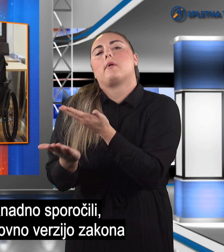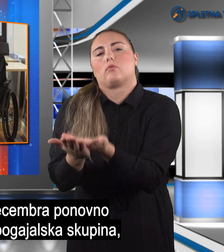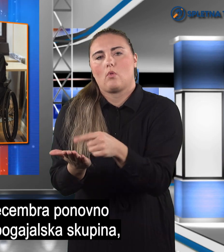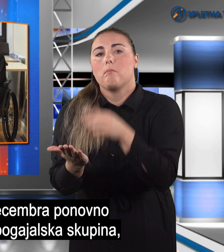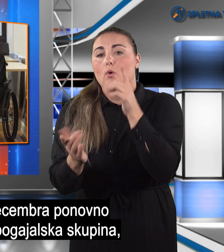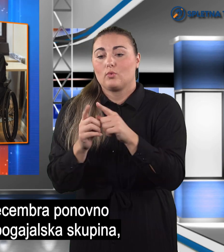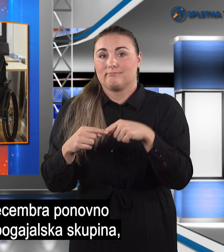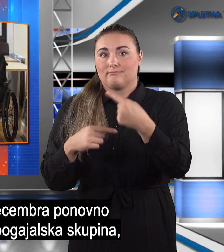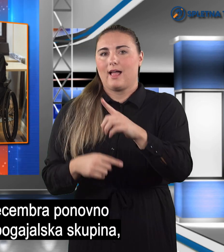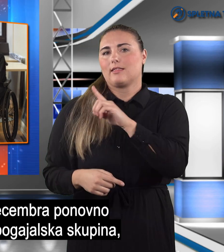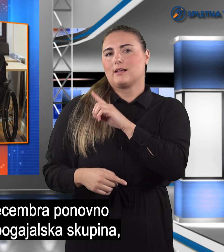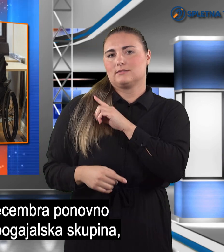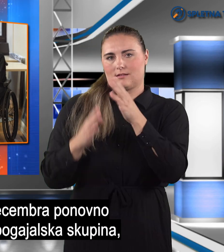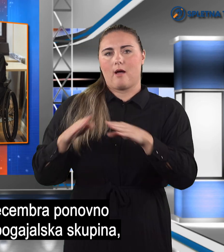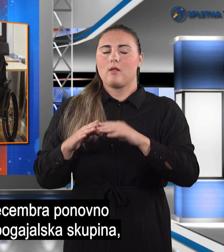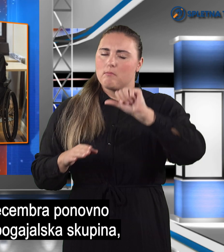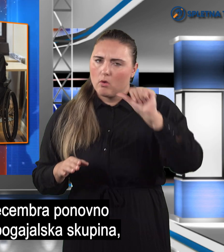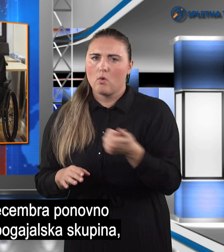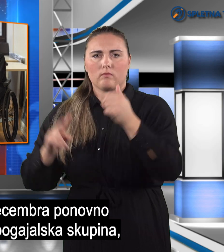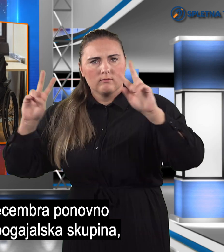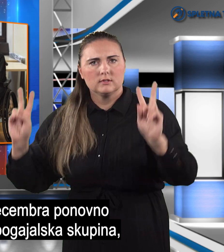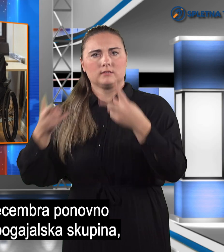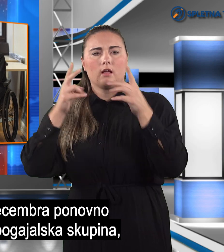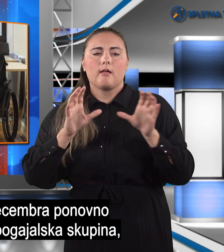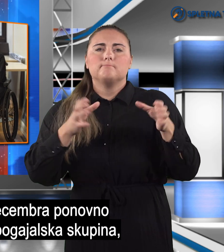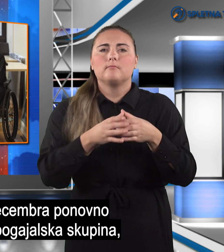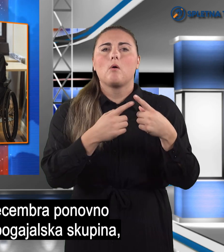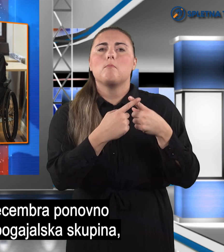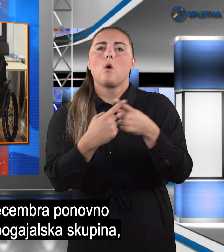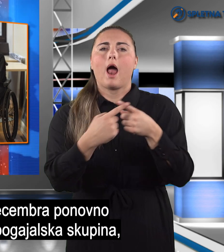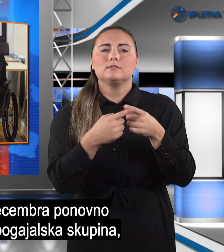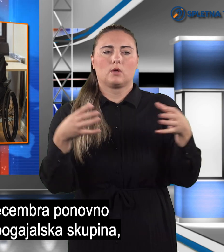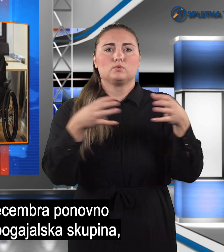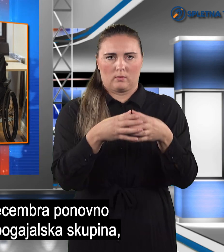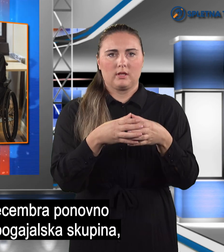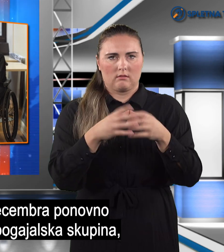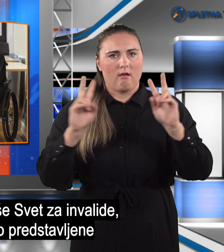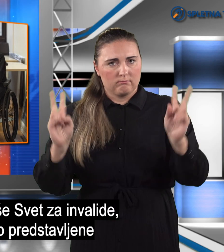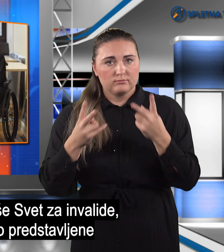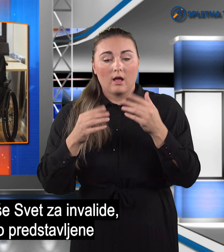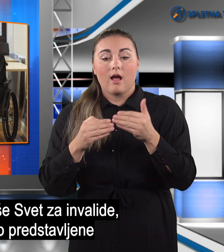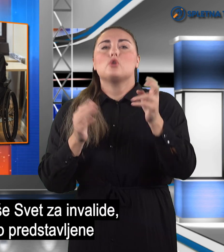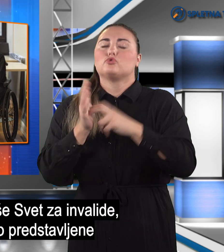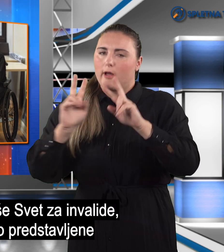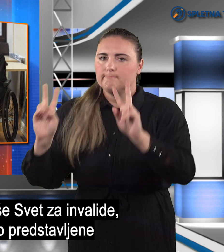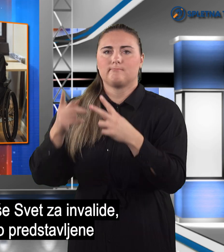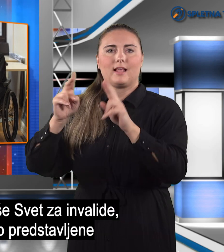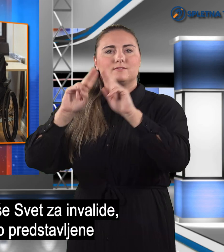delovno verzijo zakona in da bo decembra ponovno sklicana tako imenovana pogajalska skupina ter kasneje